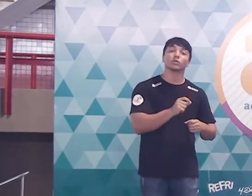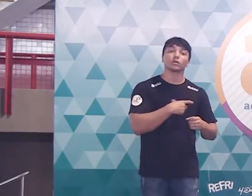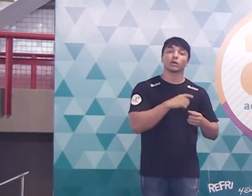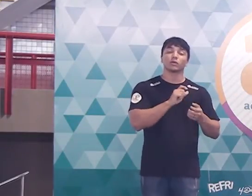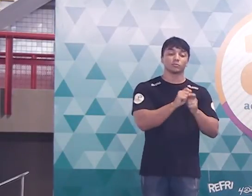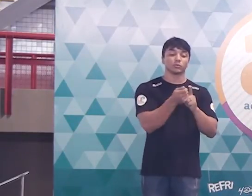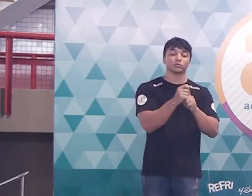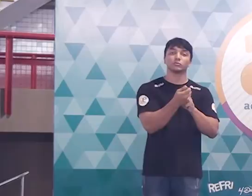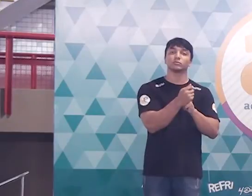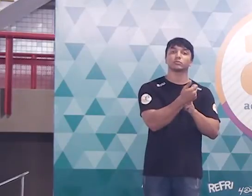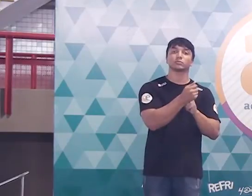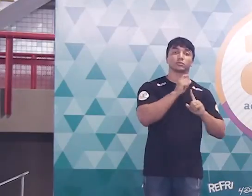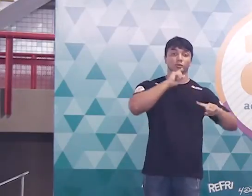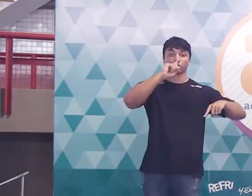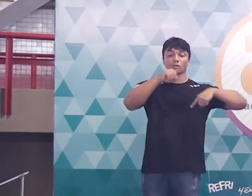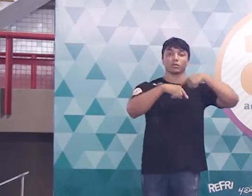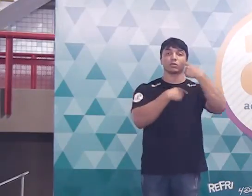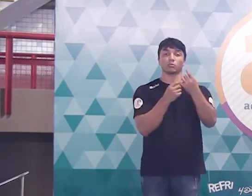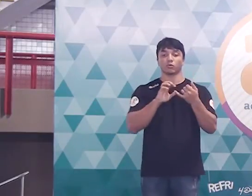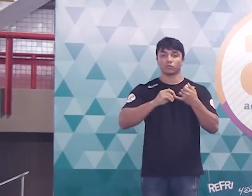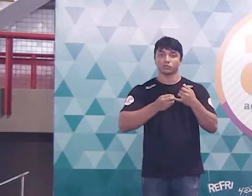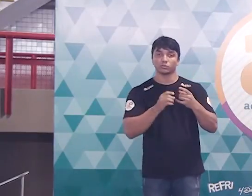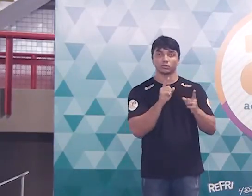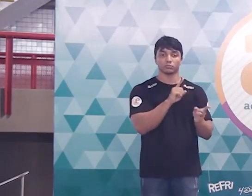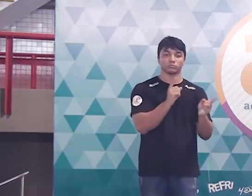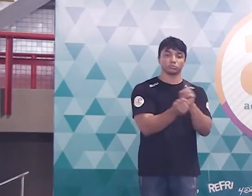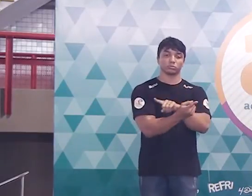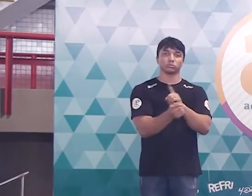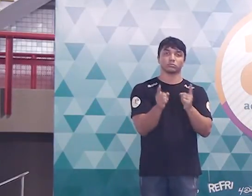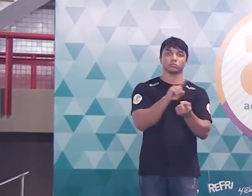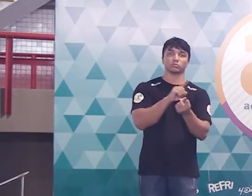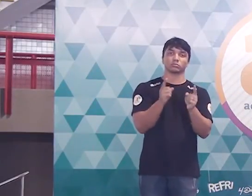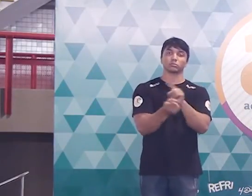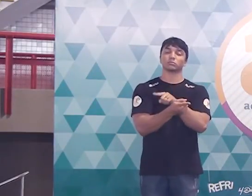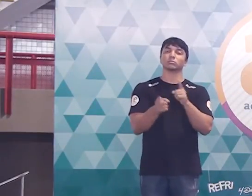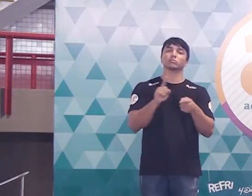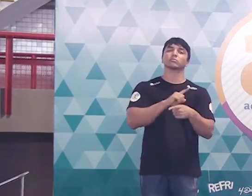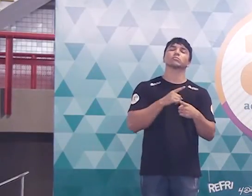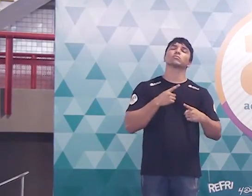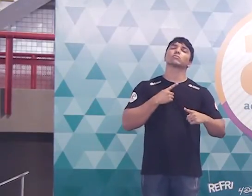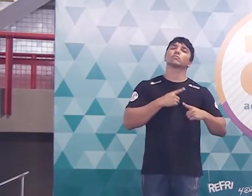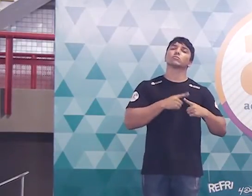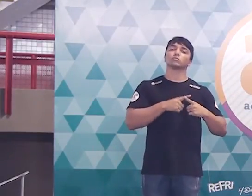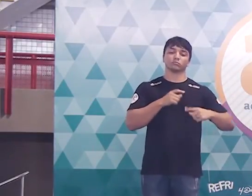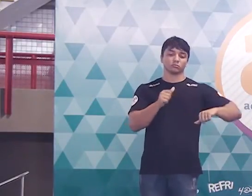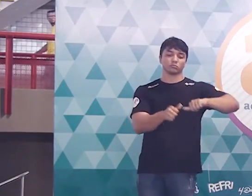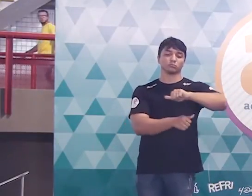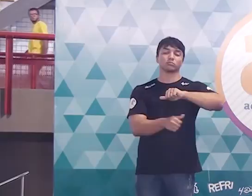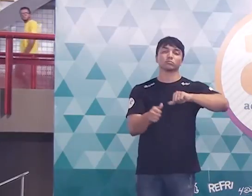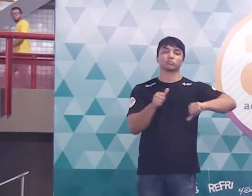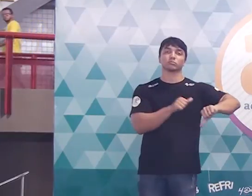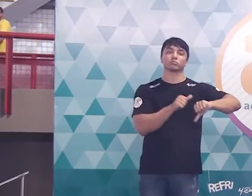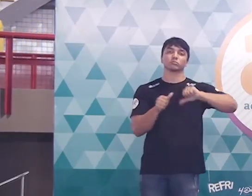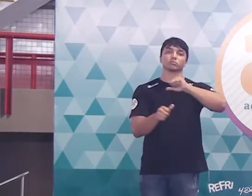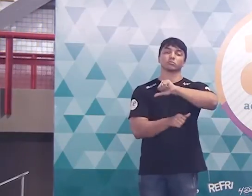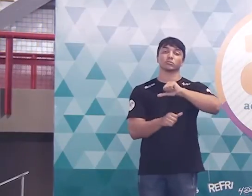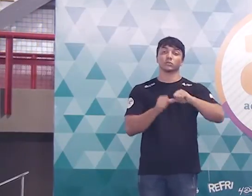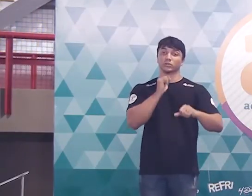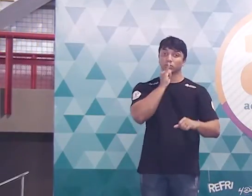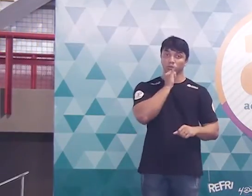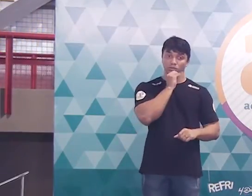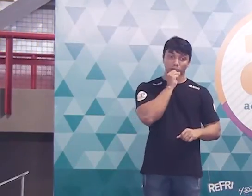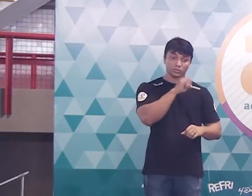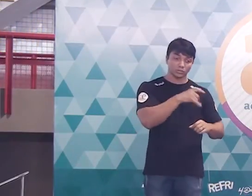Milho. Numa outra safra, feijão. Numa outra, milho. Por que ele fica alternando? Porque se ele plantar